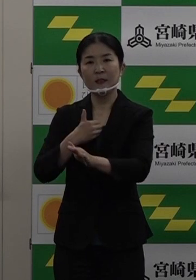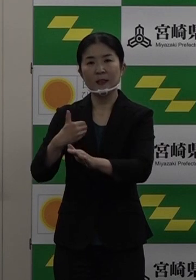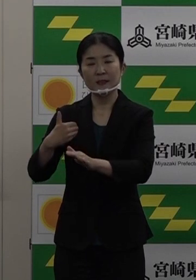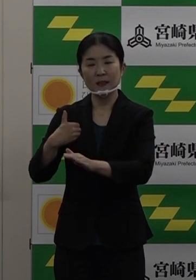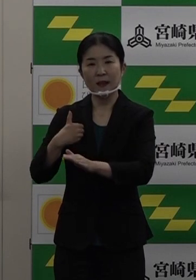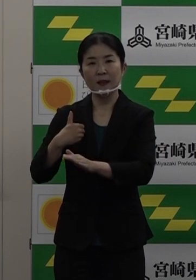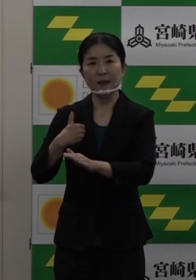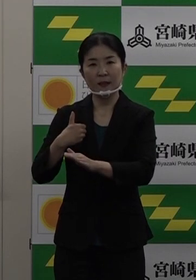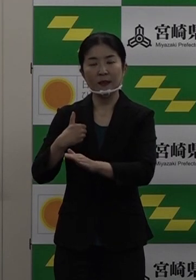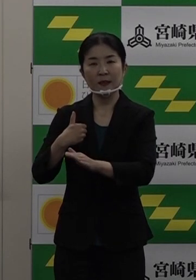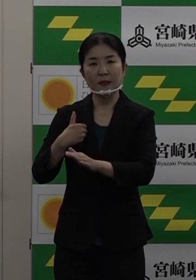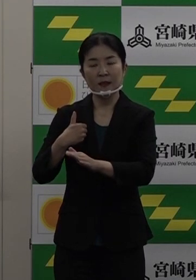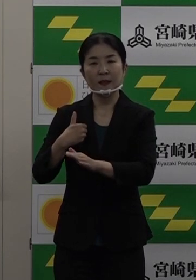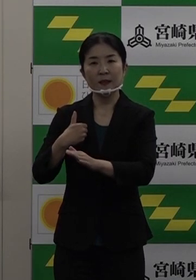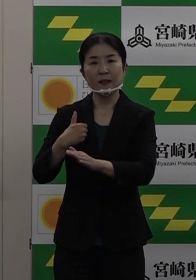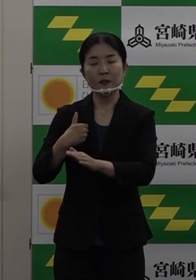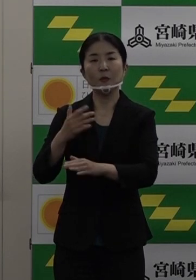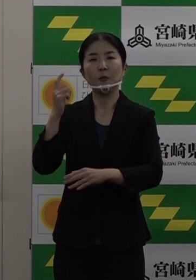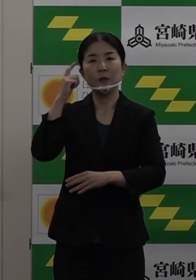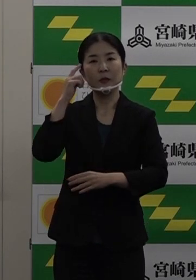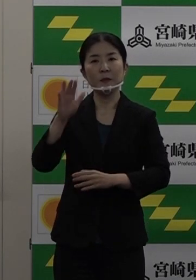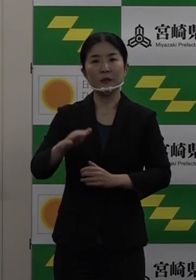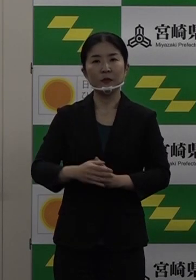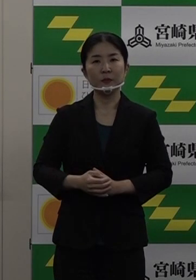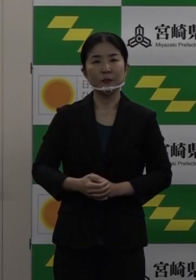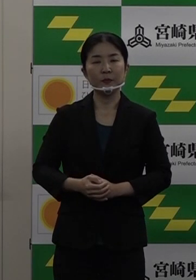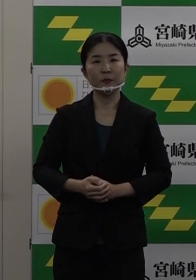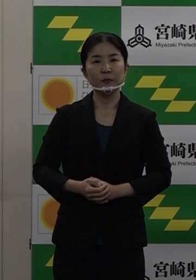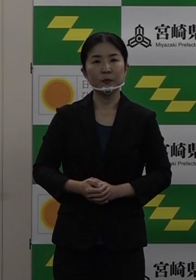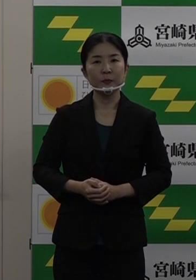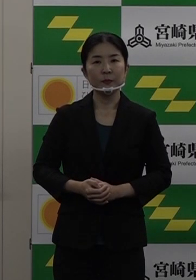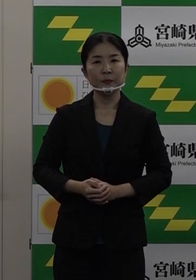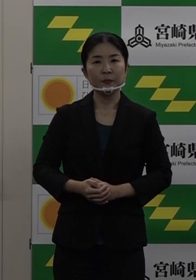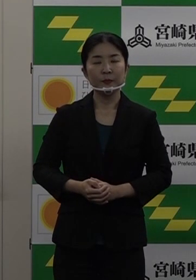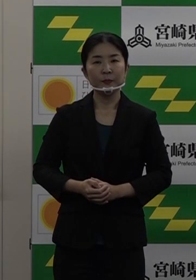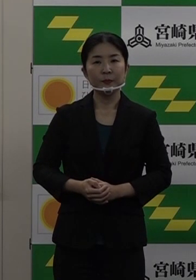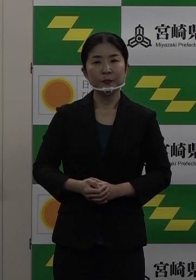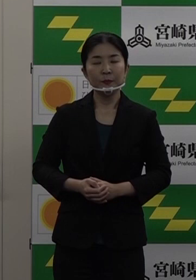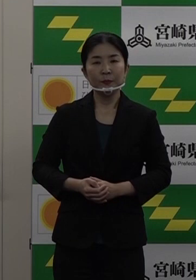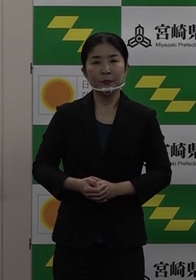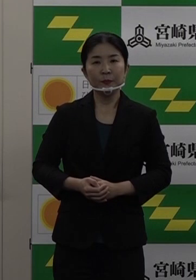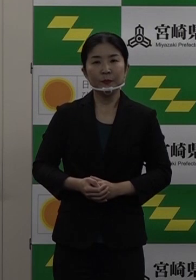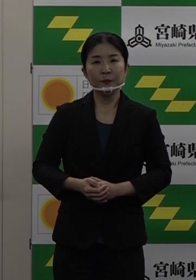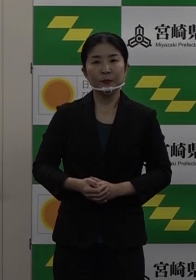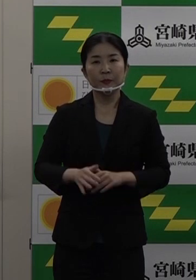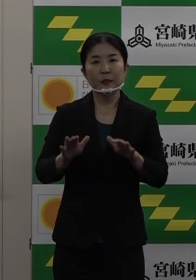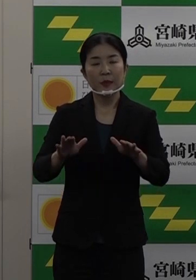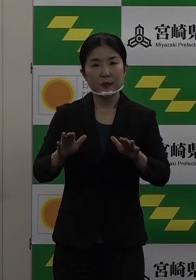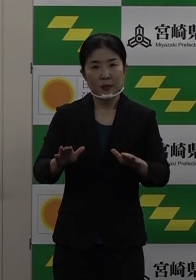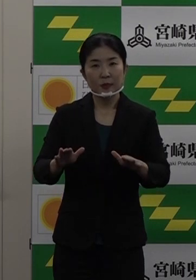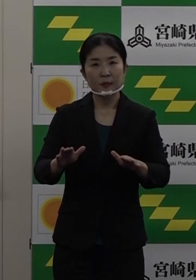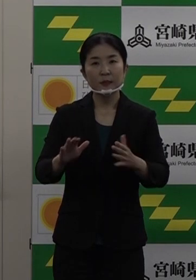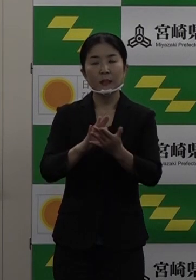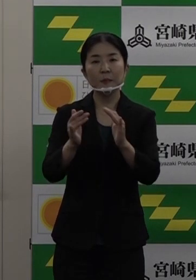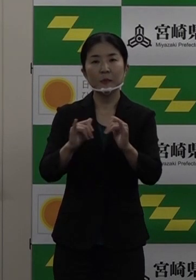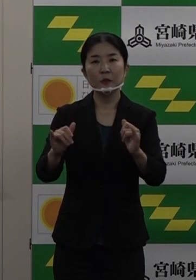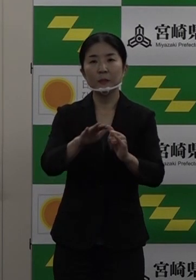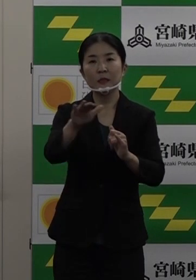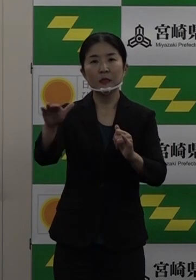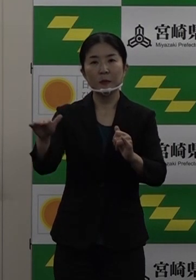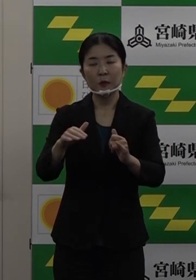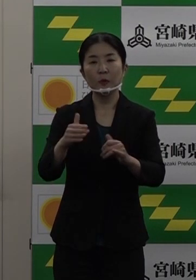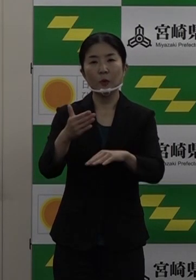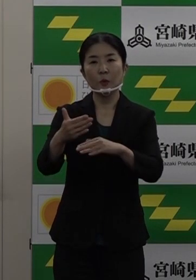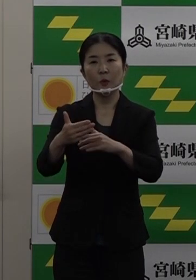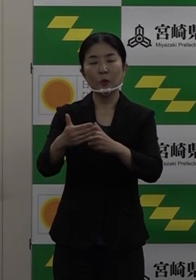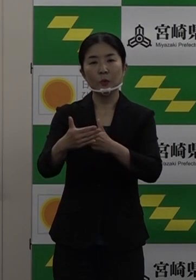ところをですね、数字の上からも整理をしております。はい、現在、県民の皆様のご